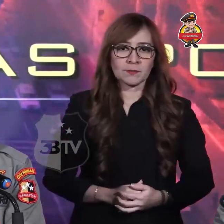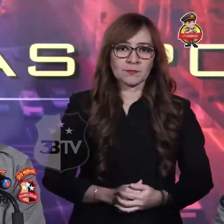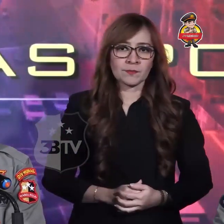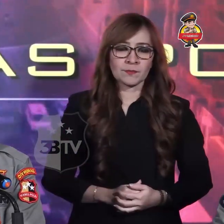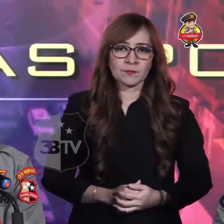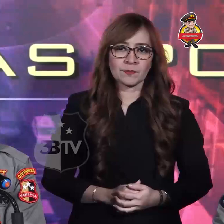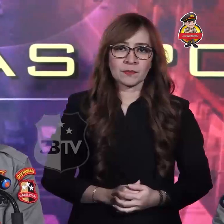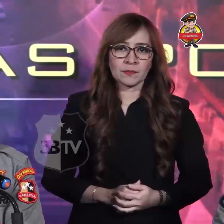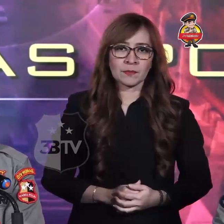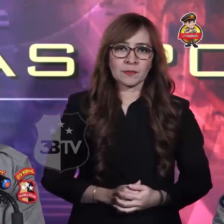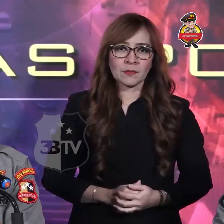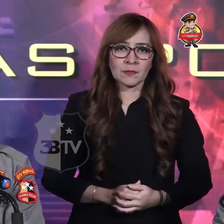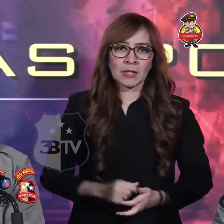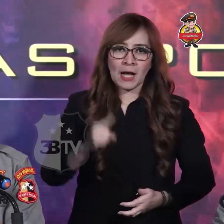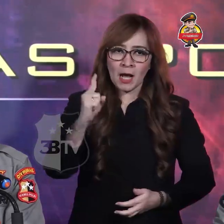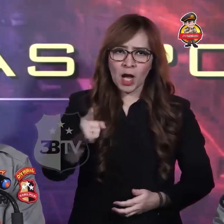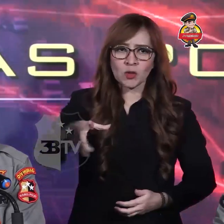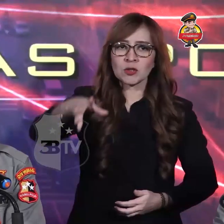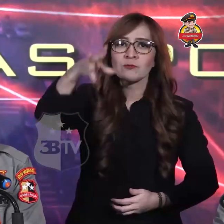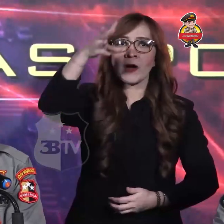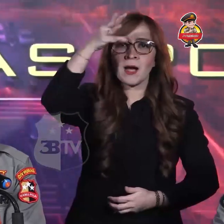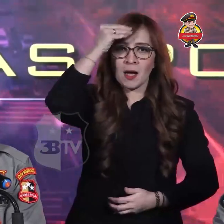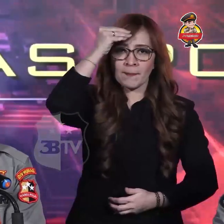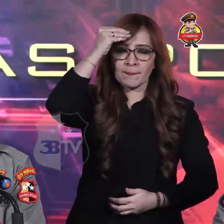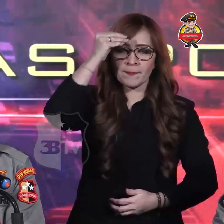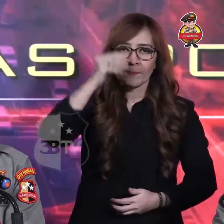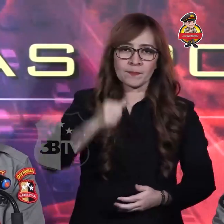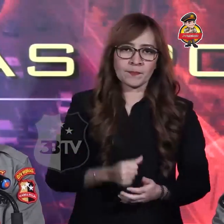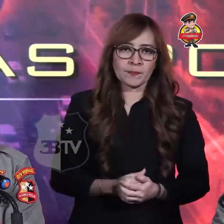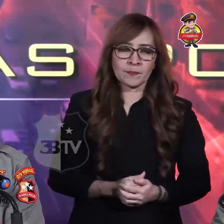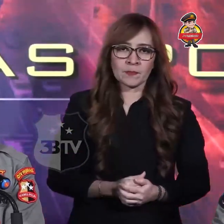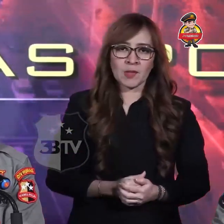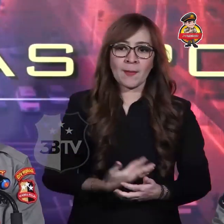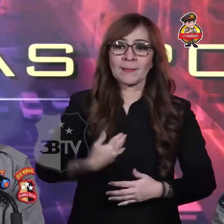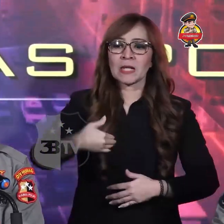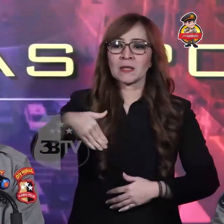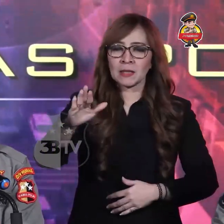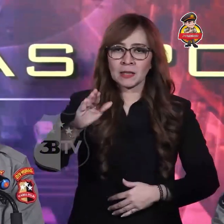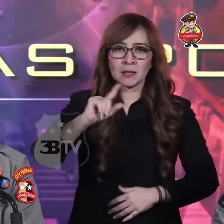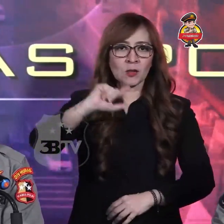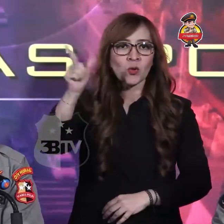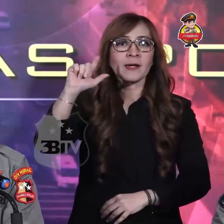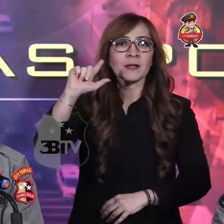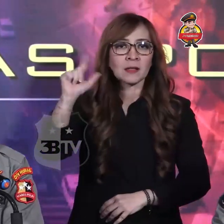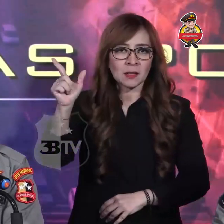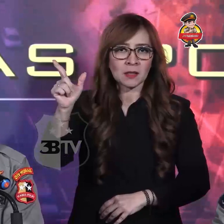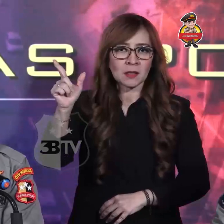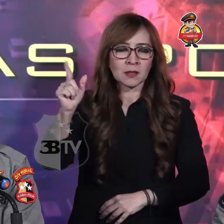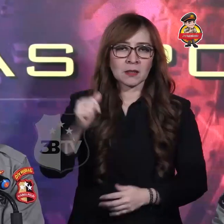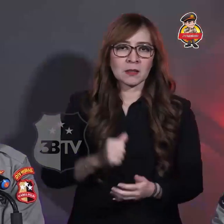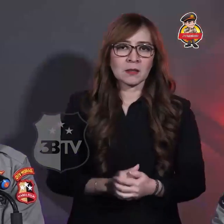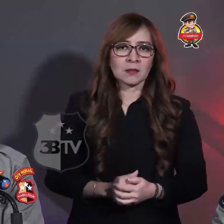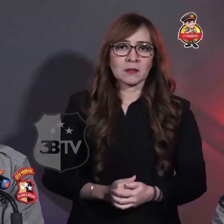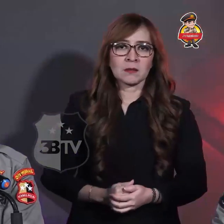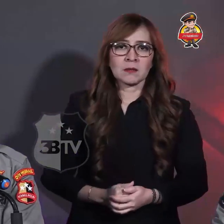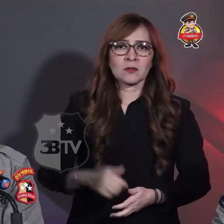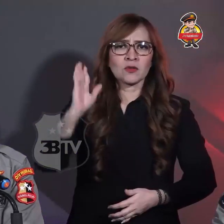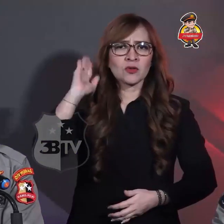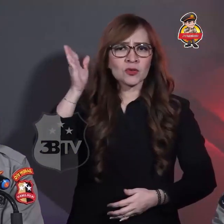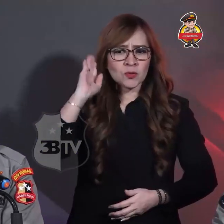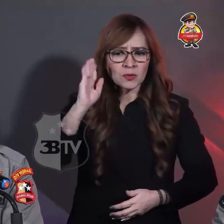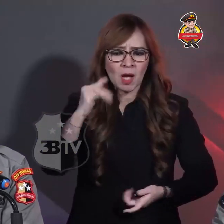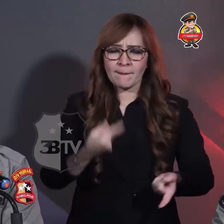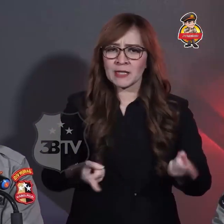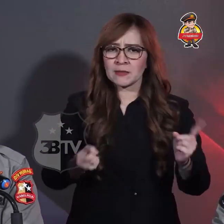Ya, ini harus diberikan pemahaman. Meninggalkan keluarga, kerja di luar negeri, ini sudah menjadi pejuang